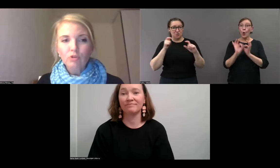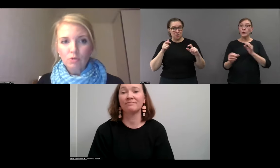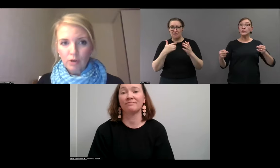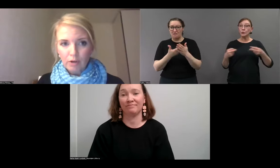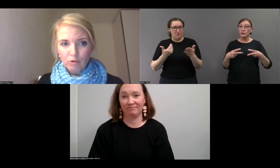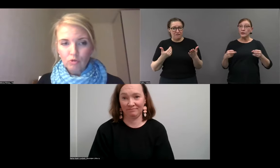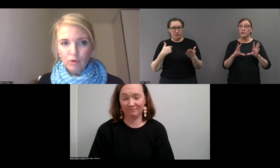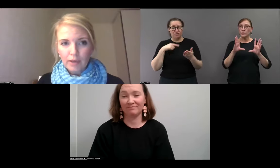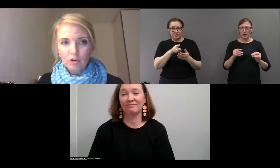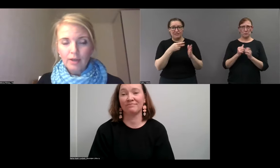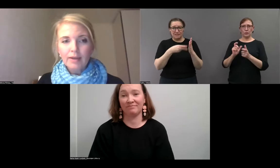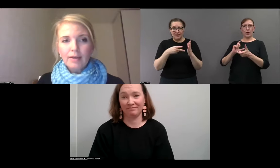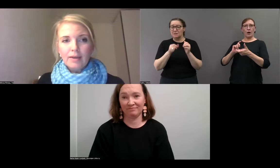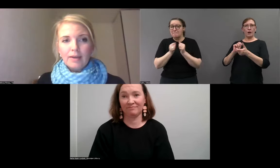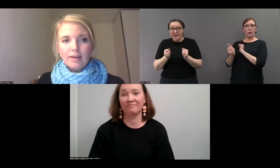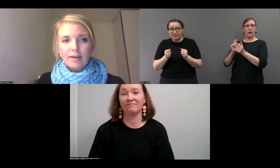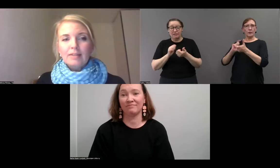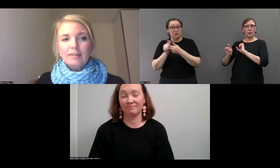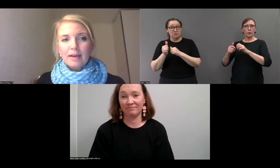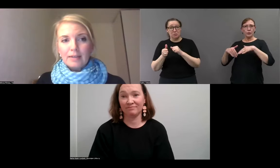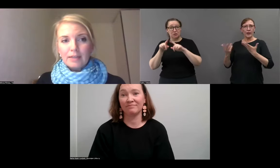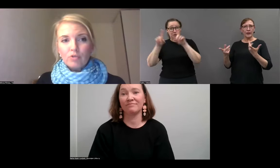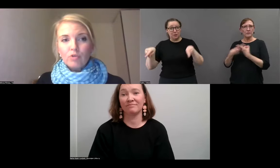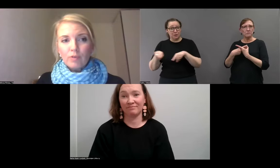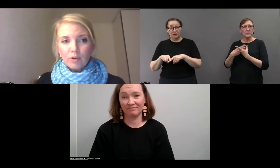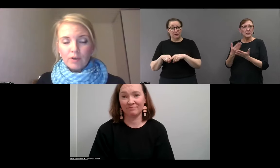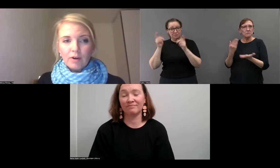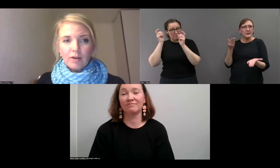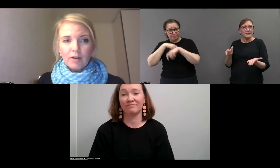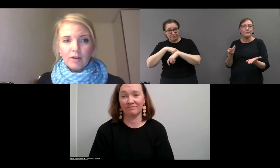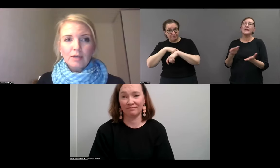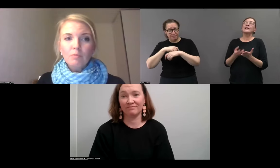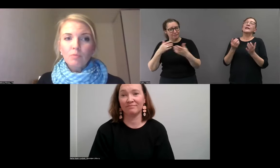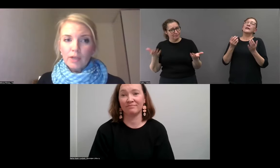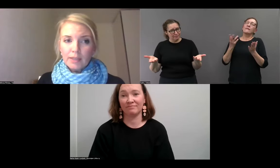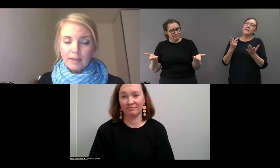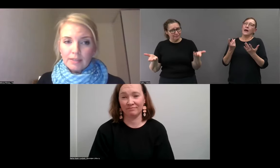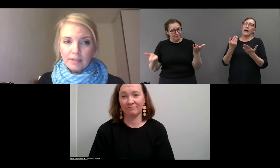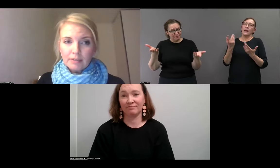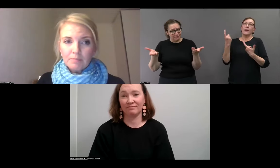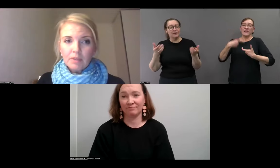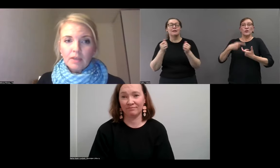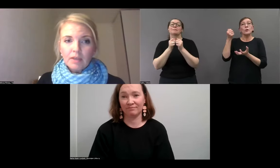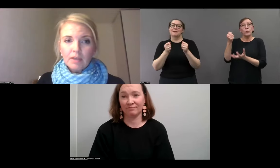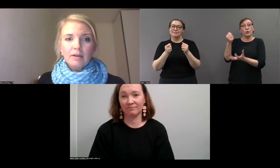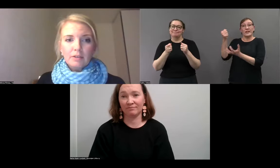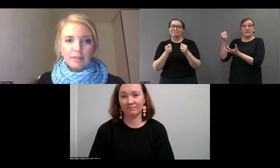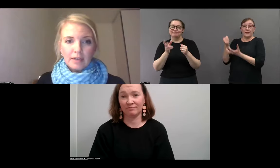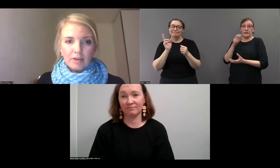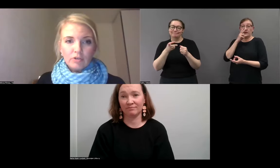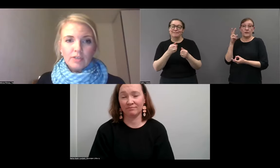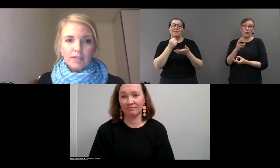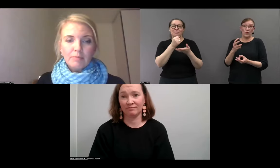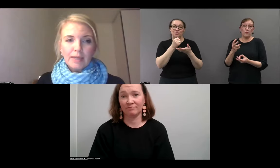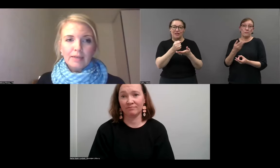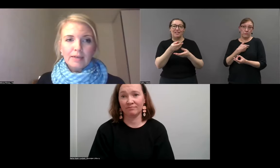tekstitetty, mutta urheiluruutu ei ole. Niin tähän liittyy hyvin, hyvin vahvasti budjettiasiat. Ja